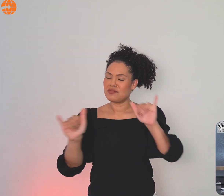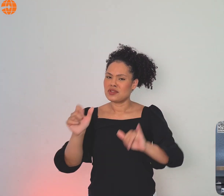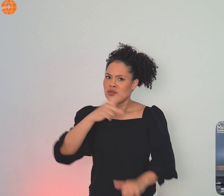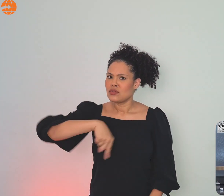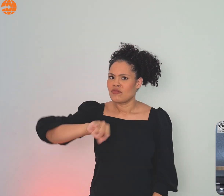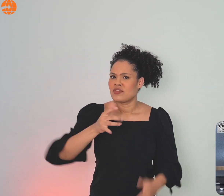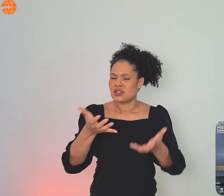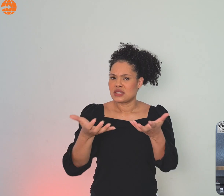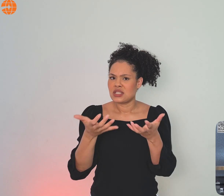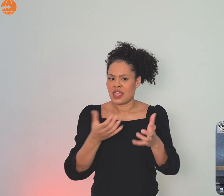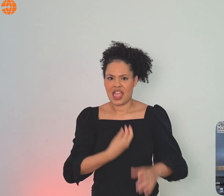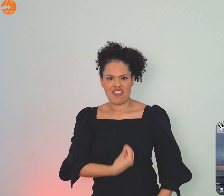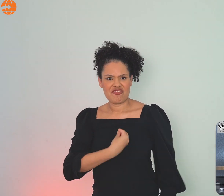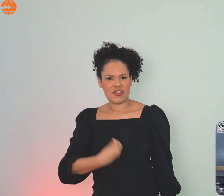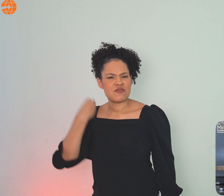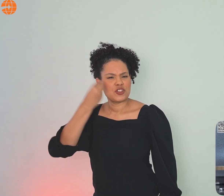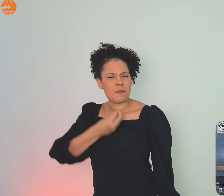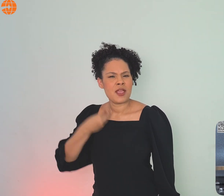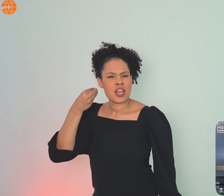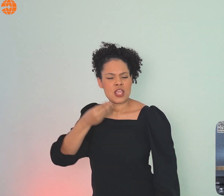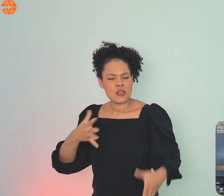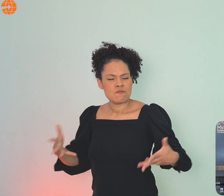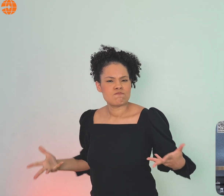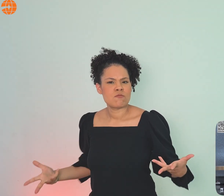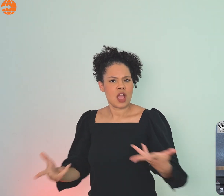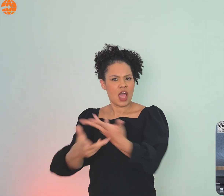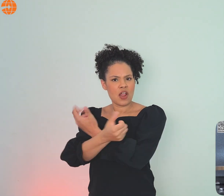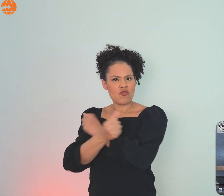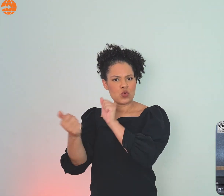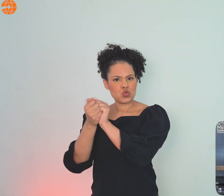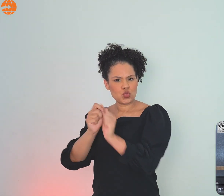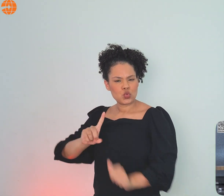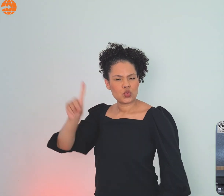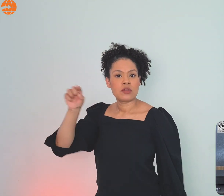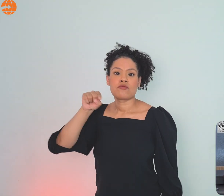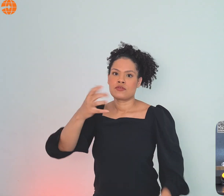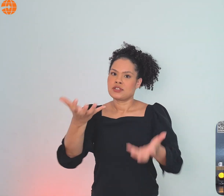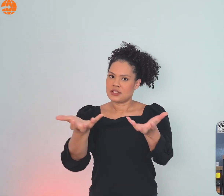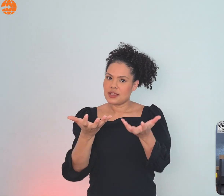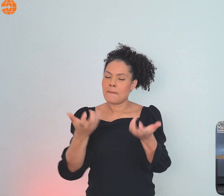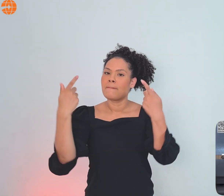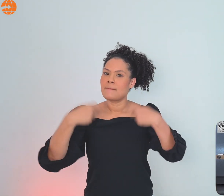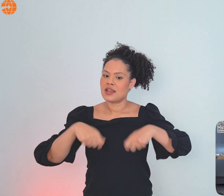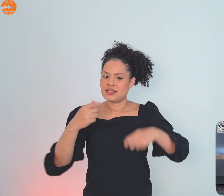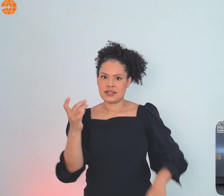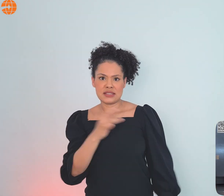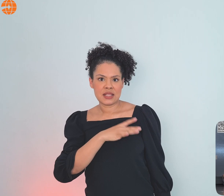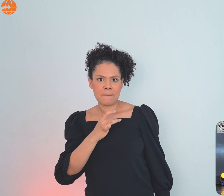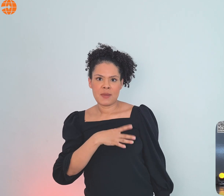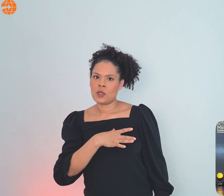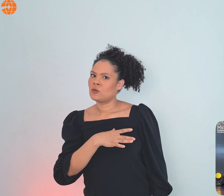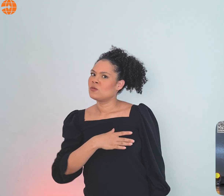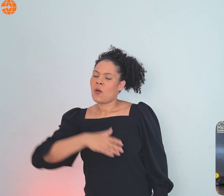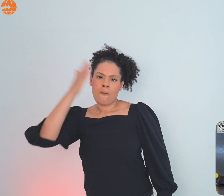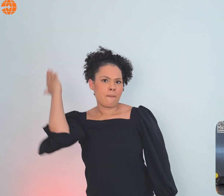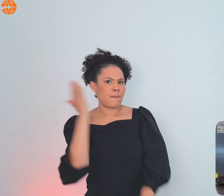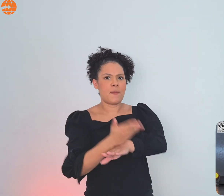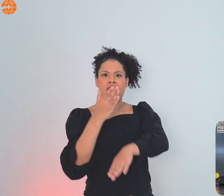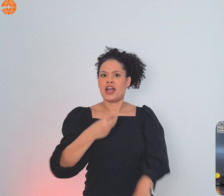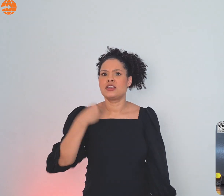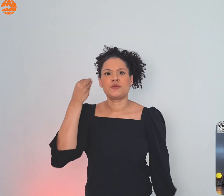experiência grandiosa, supere o seu medo, se entregue a uma emoção, se entregue a um sonho, se entregue a uma